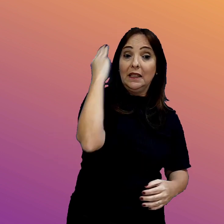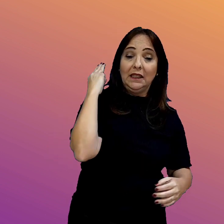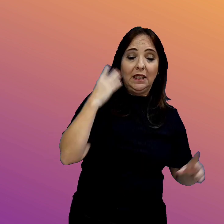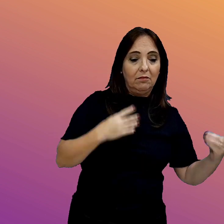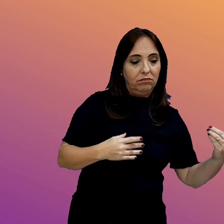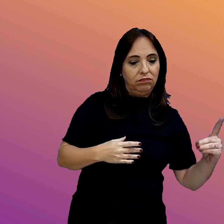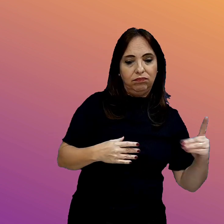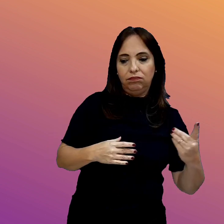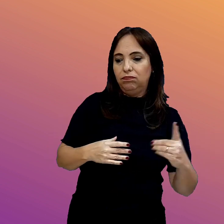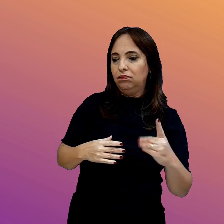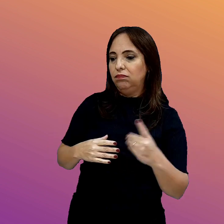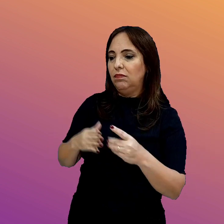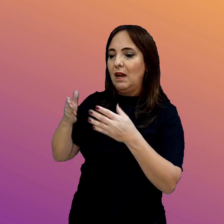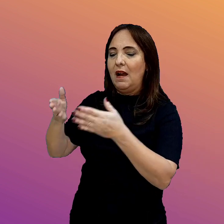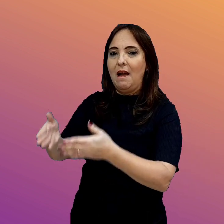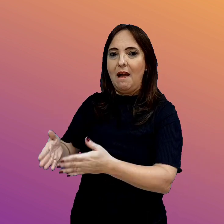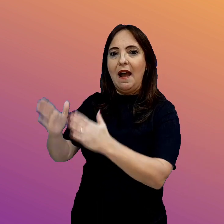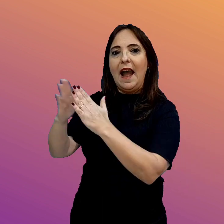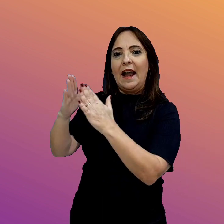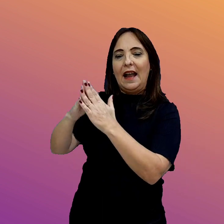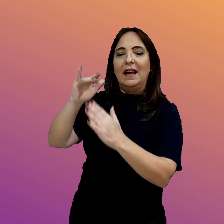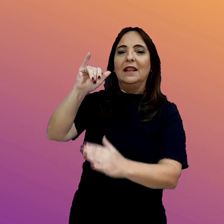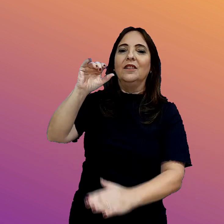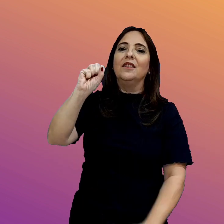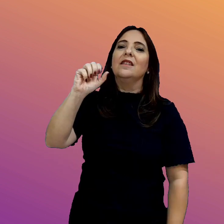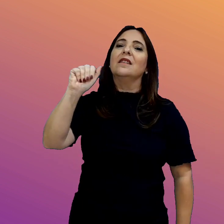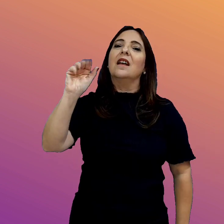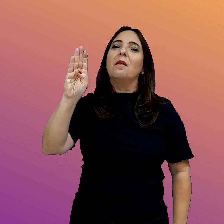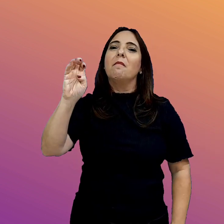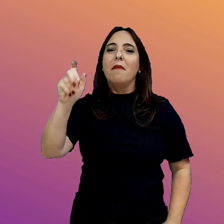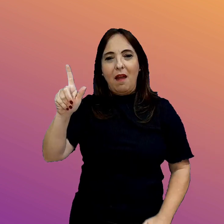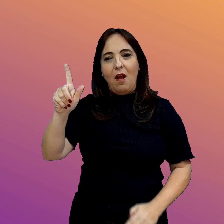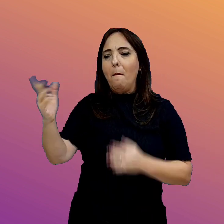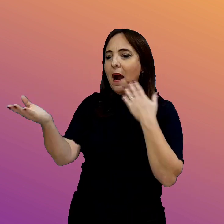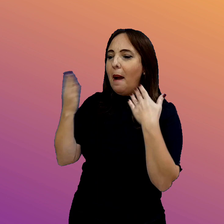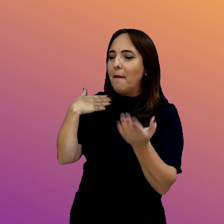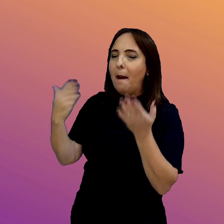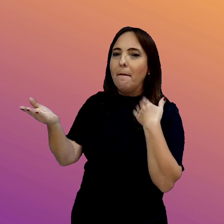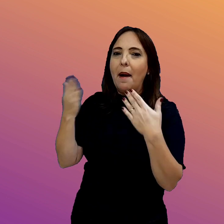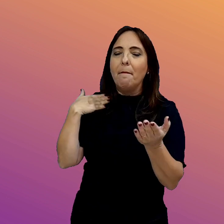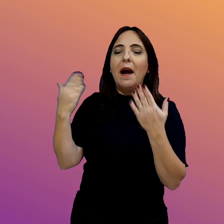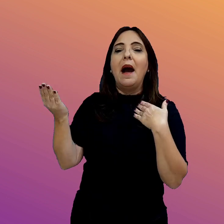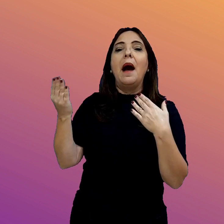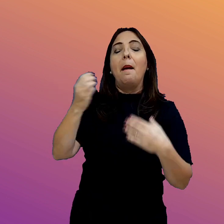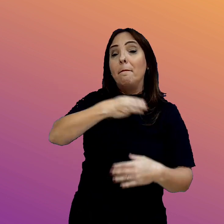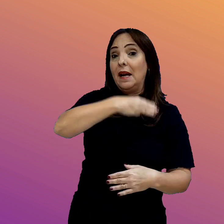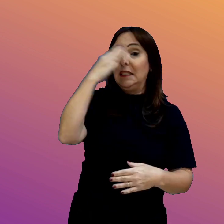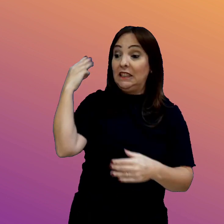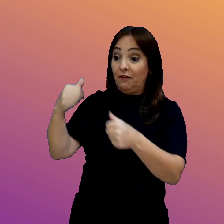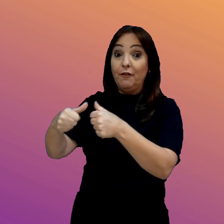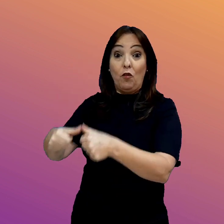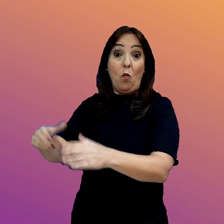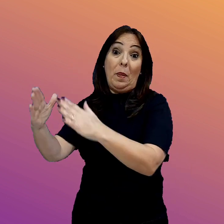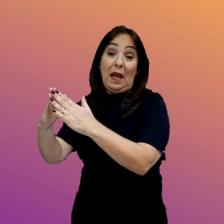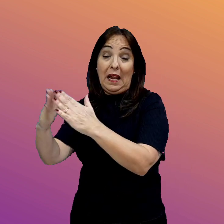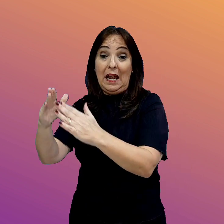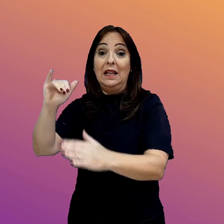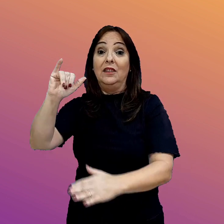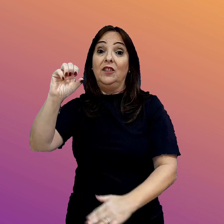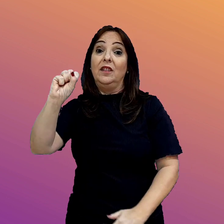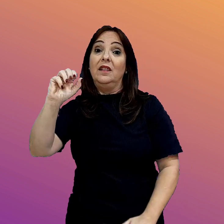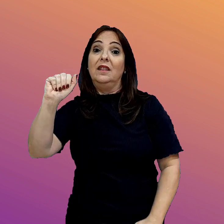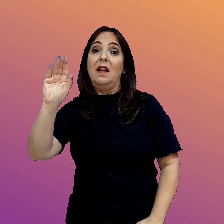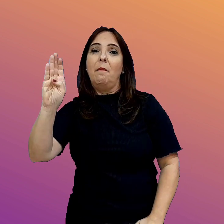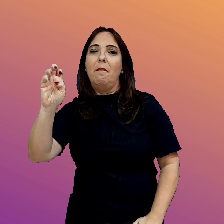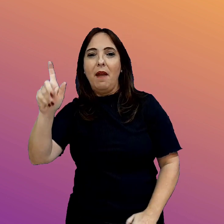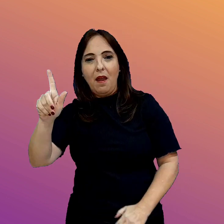Maria, conversaram. Maria ficou lá durante alguns meses e foi cuidada por